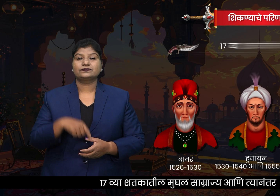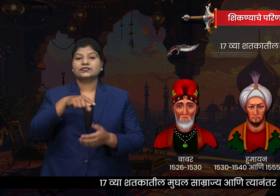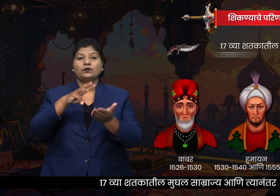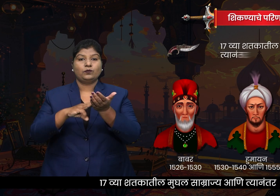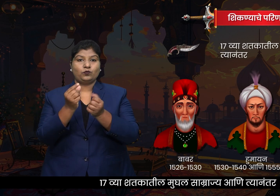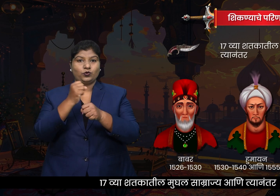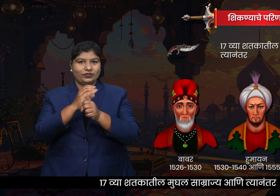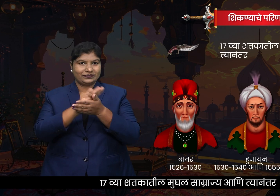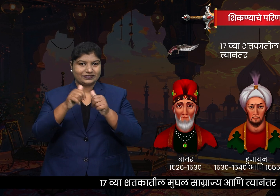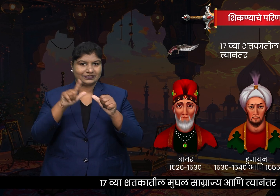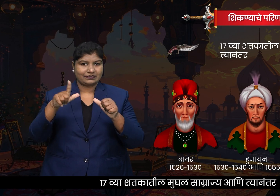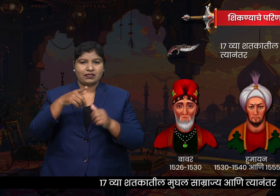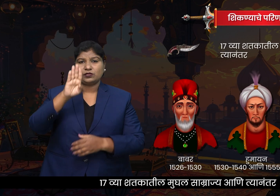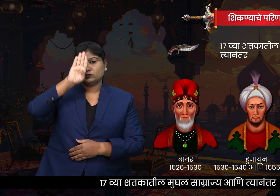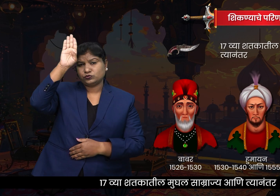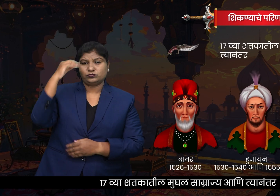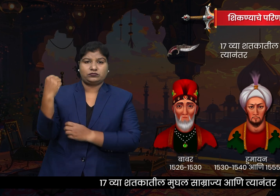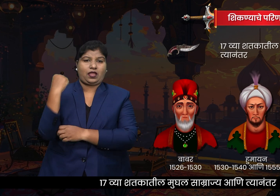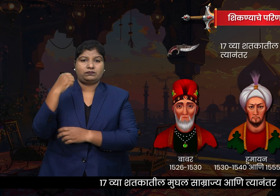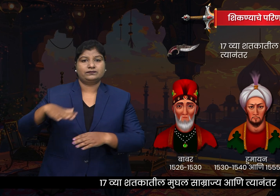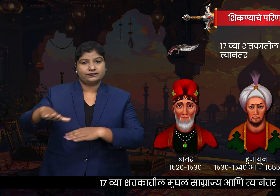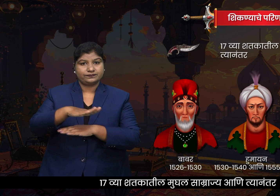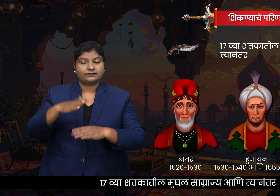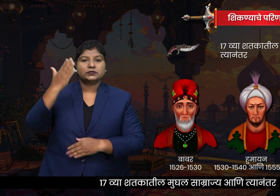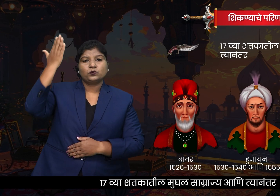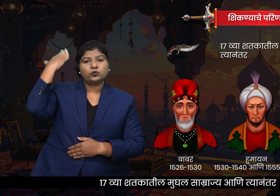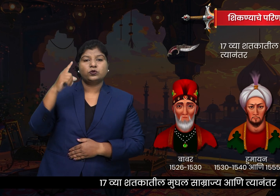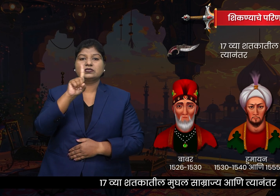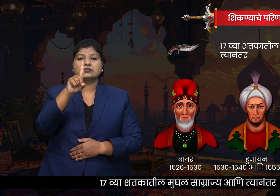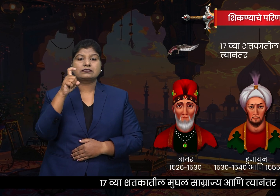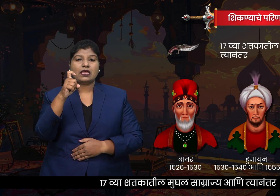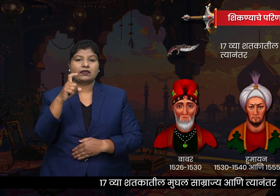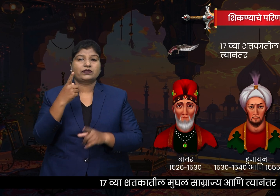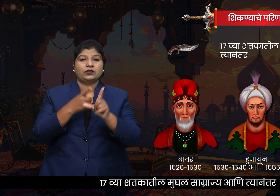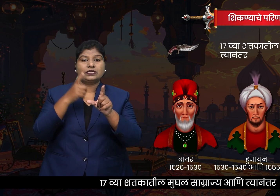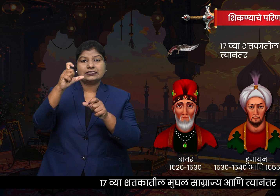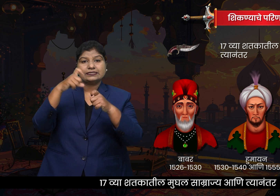17व्या शतकातील मुघल साम्राज्य आणि त्यानंतर.